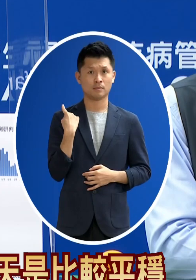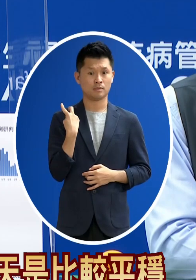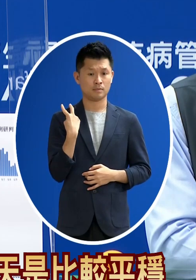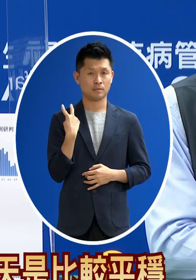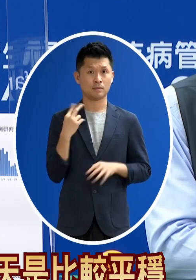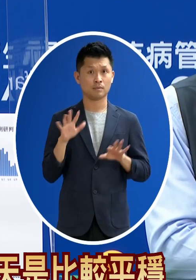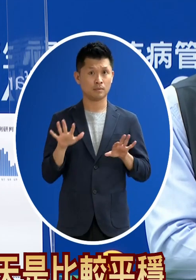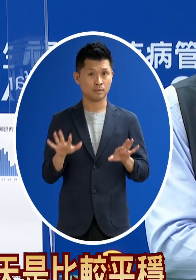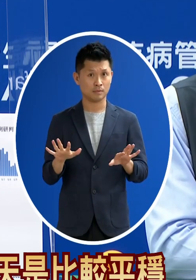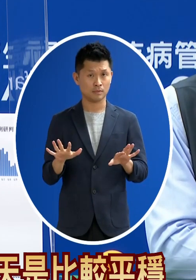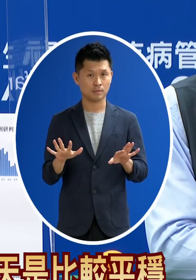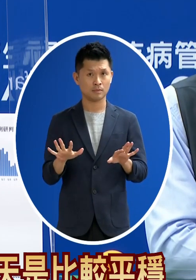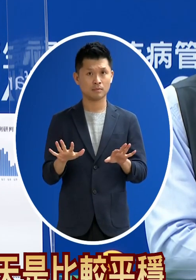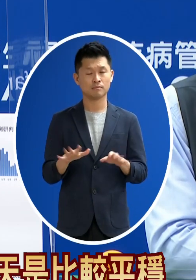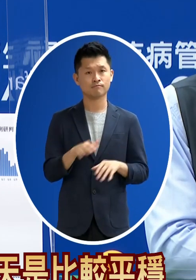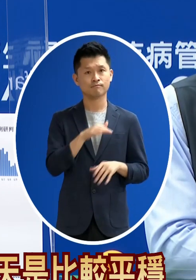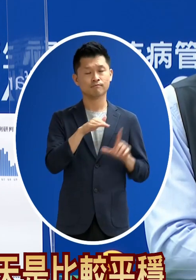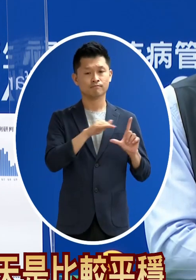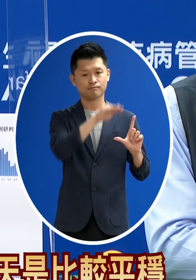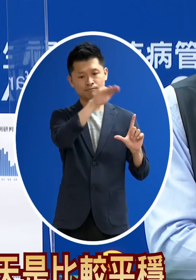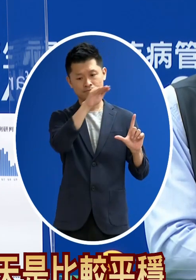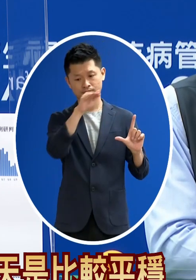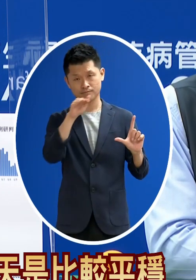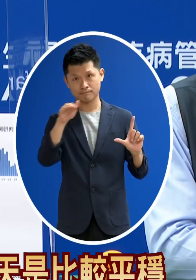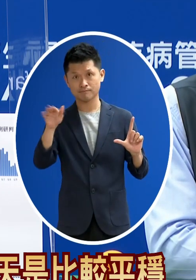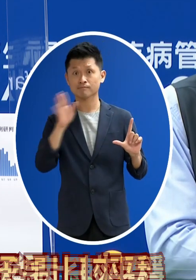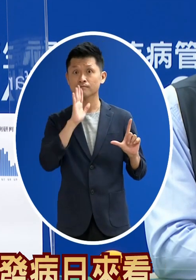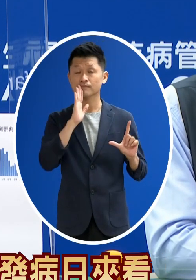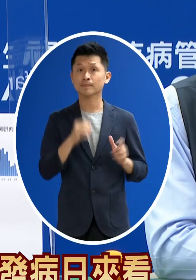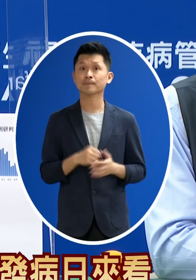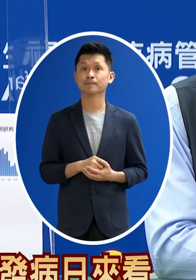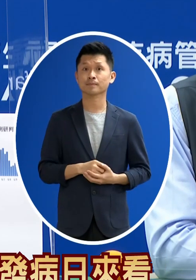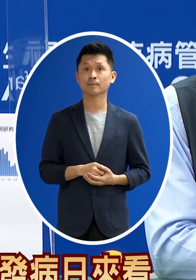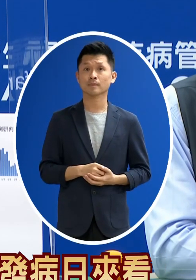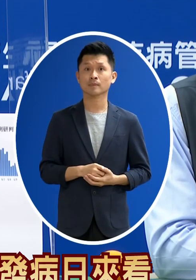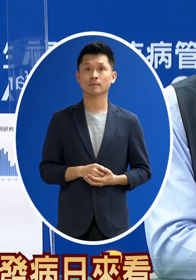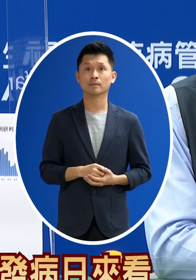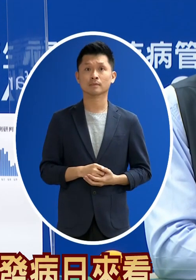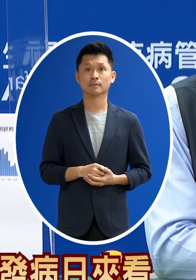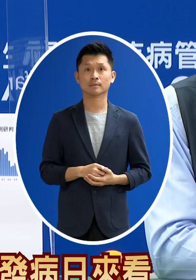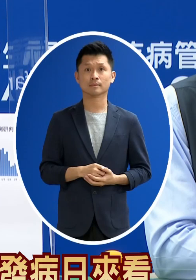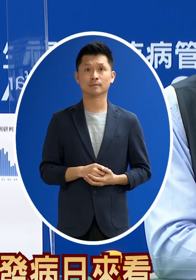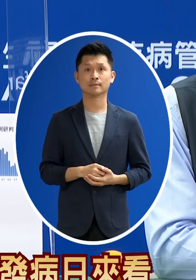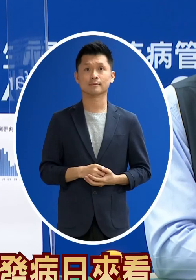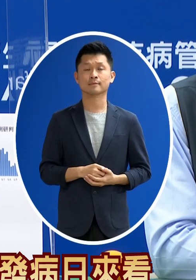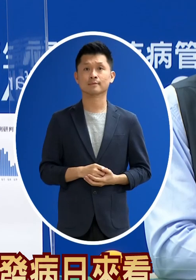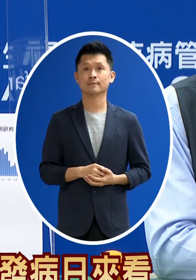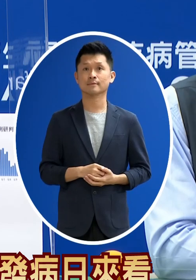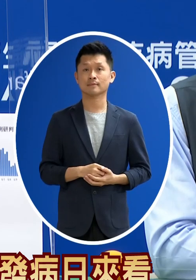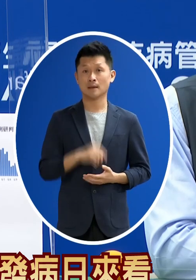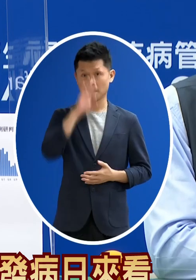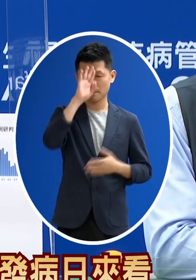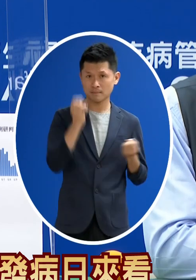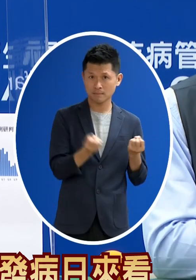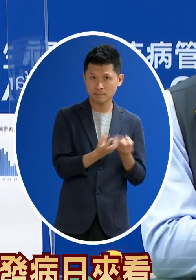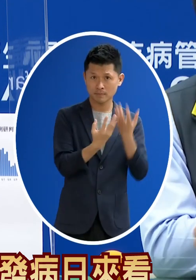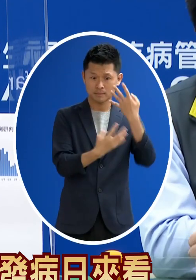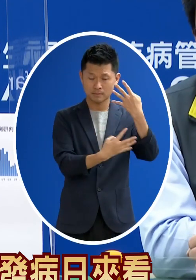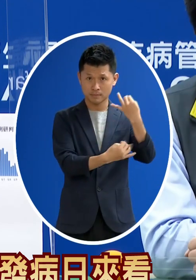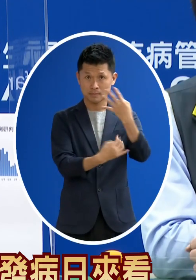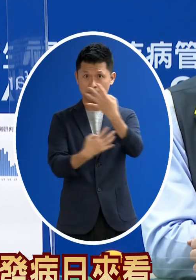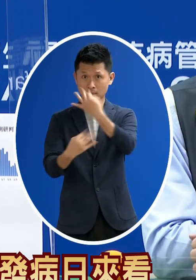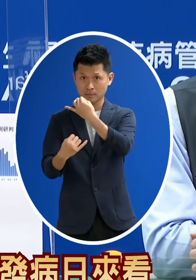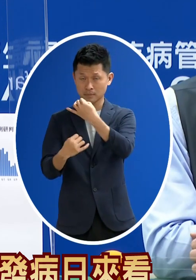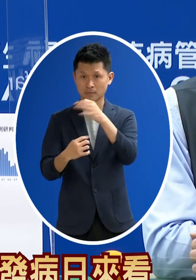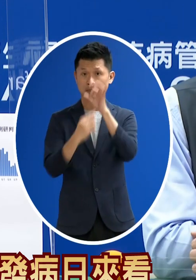例看起来这几天是比较平稳，整体不管我们从这个发病日来看，还